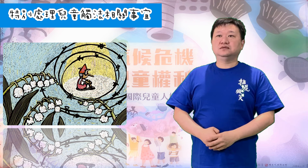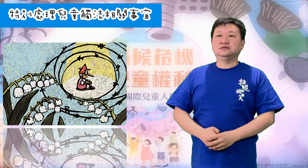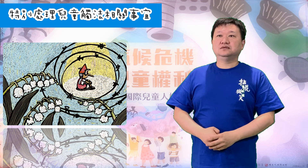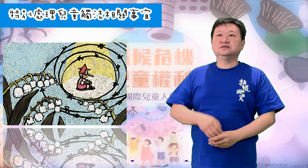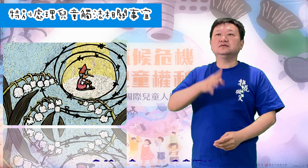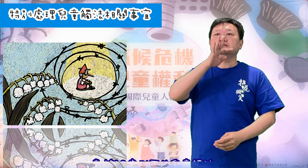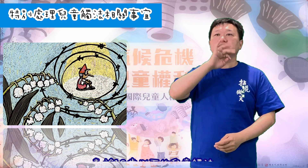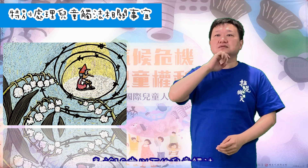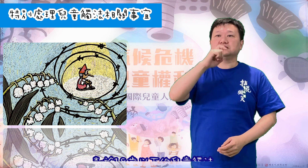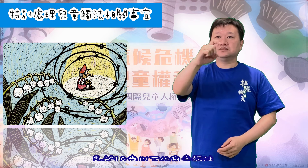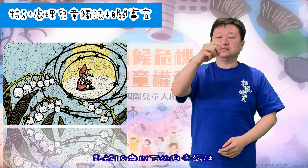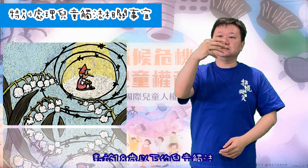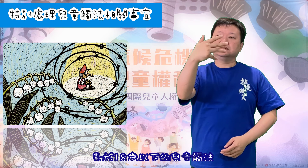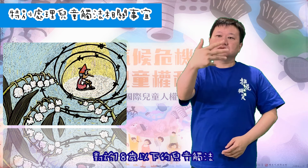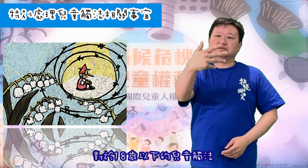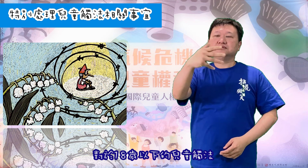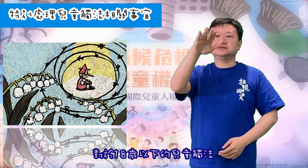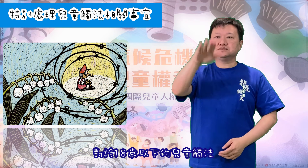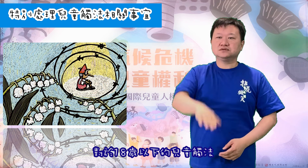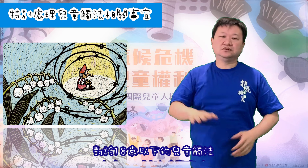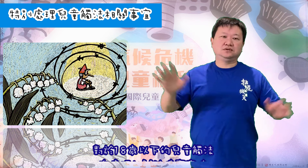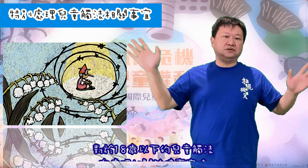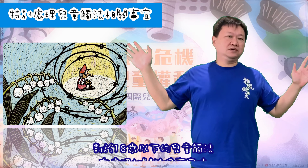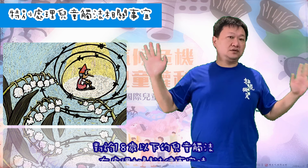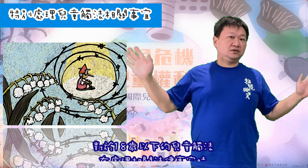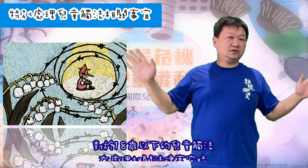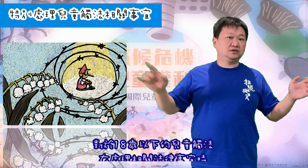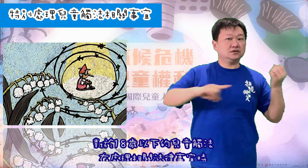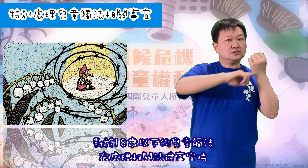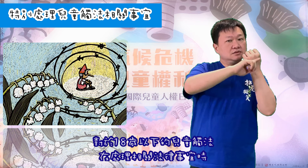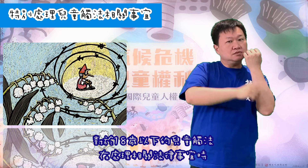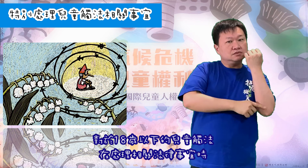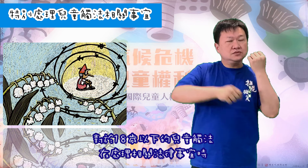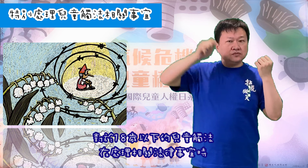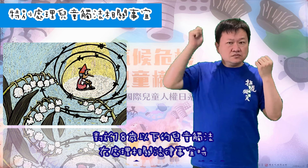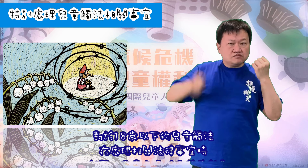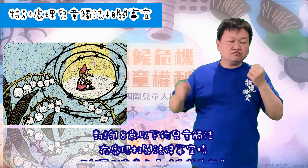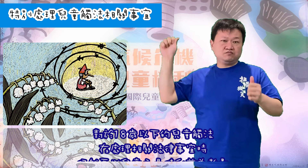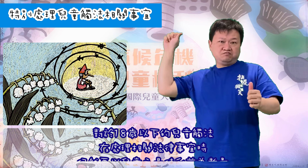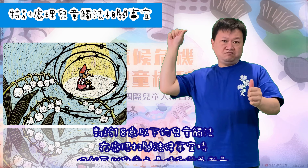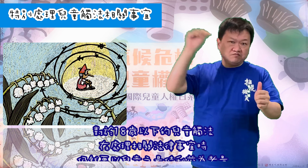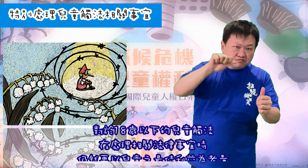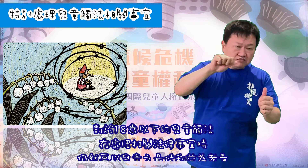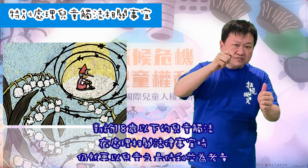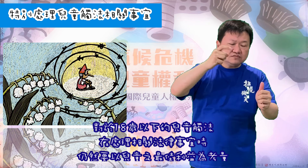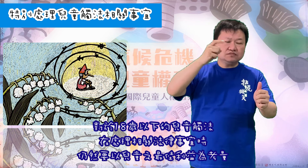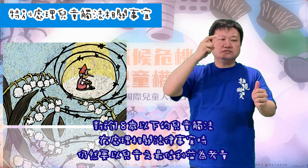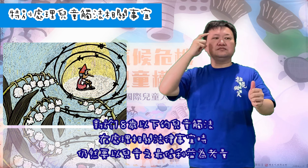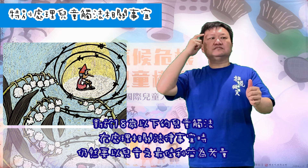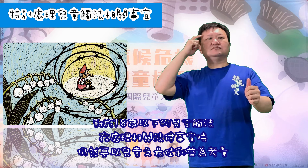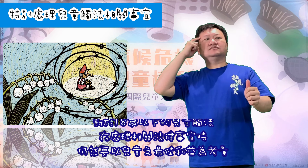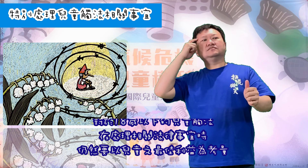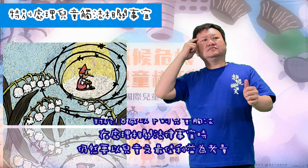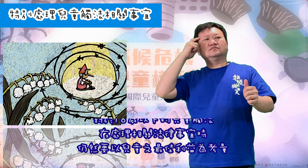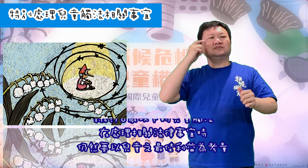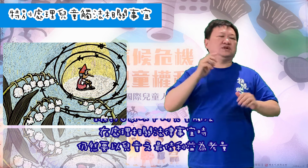对于18岁以下的儿童触法，在处理相关法律事